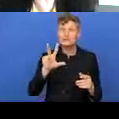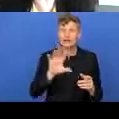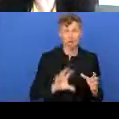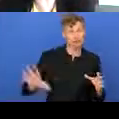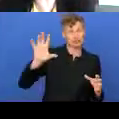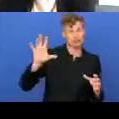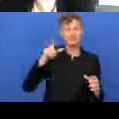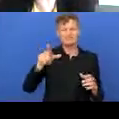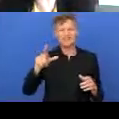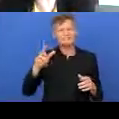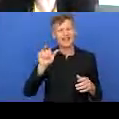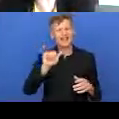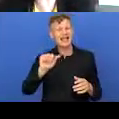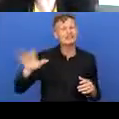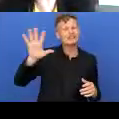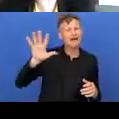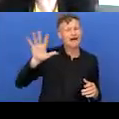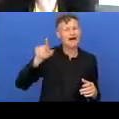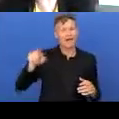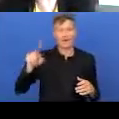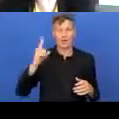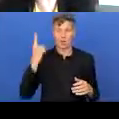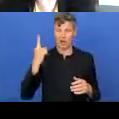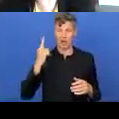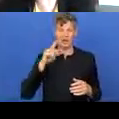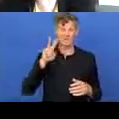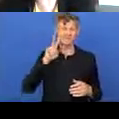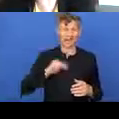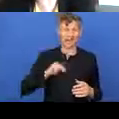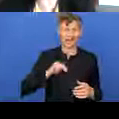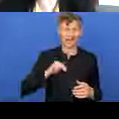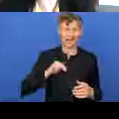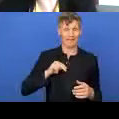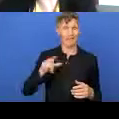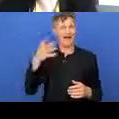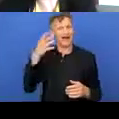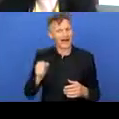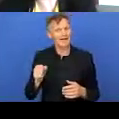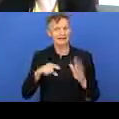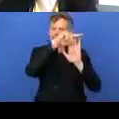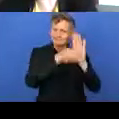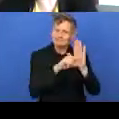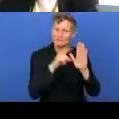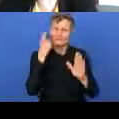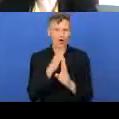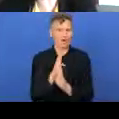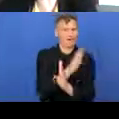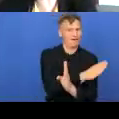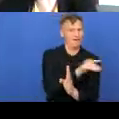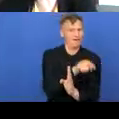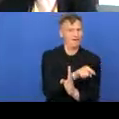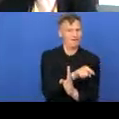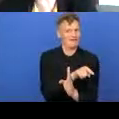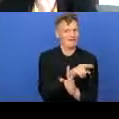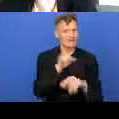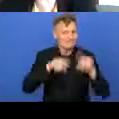En Asie-Pacifique, il n'y a que le Vietnam qui a intégré l'inclusion dans ses formations au niveau pré-primaire.